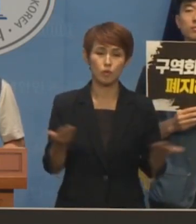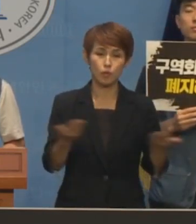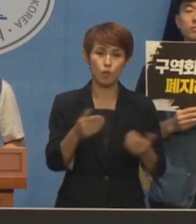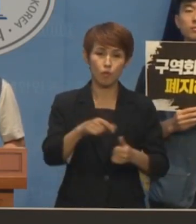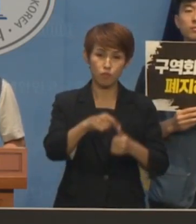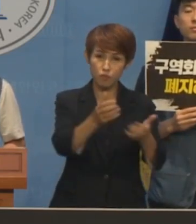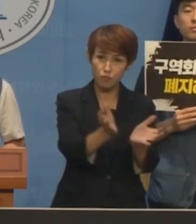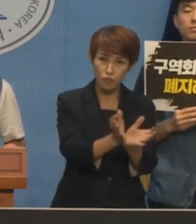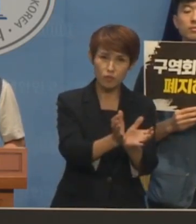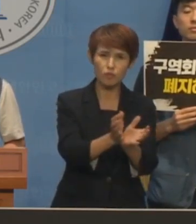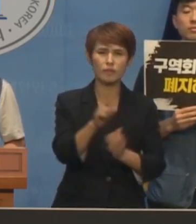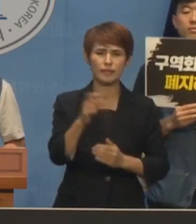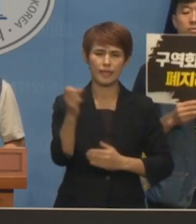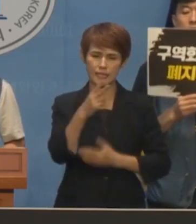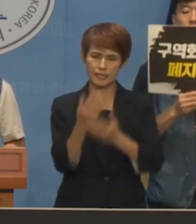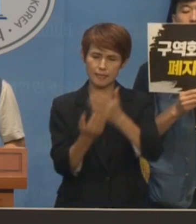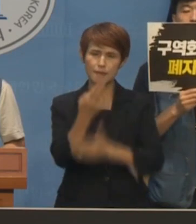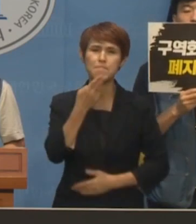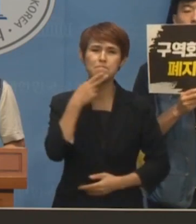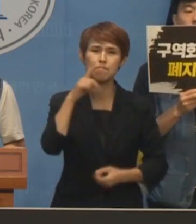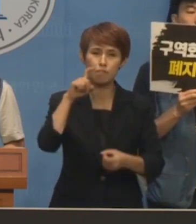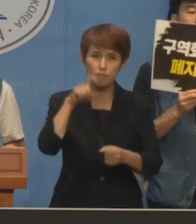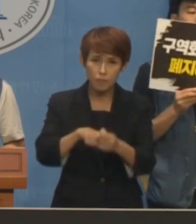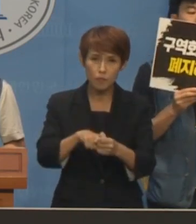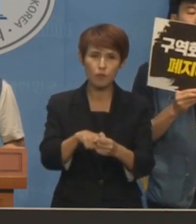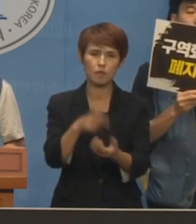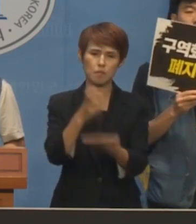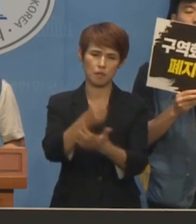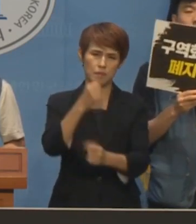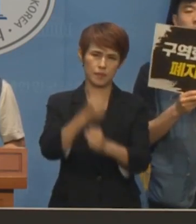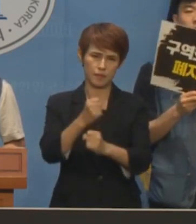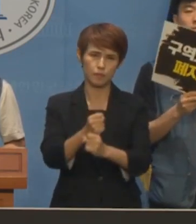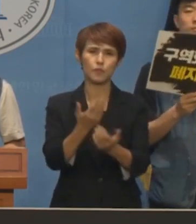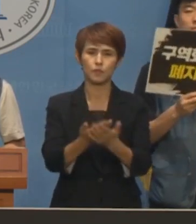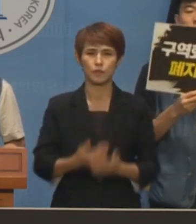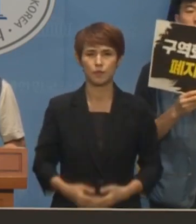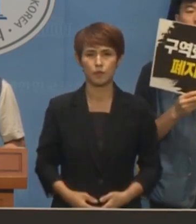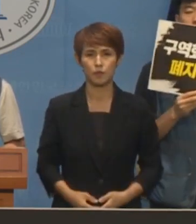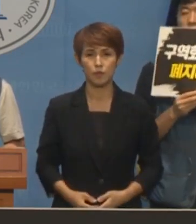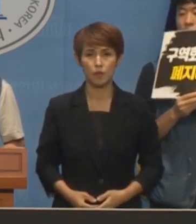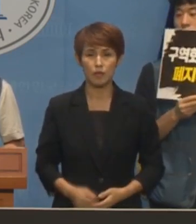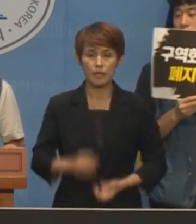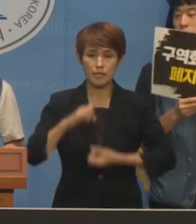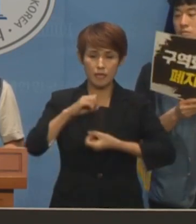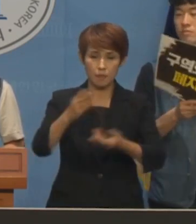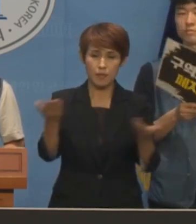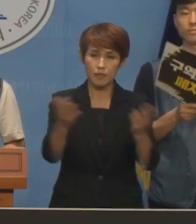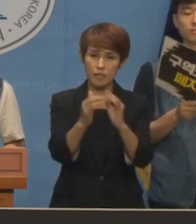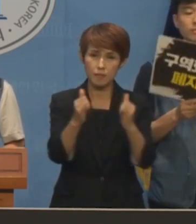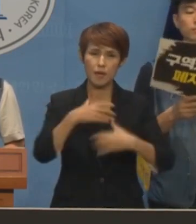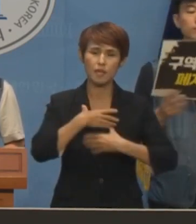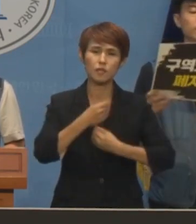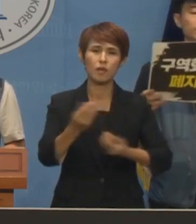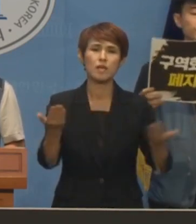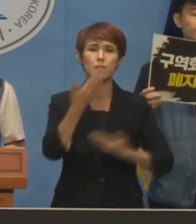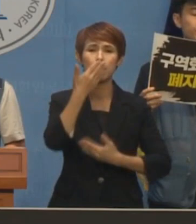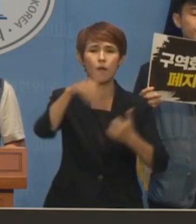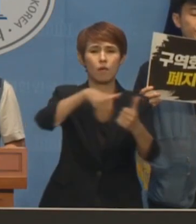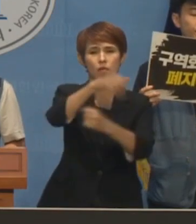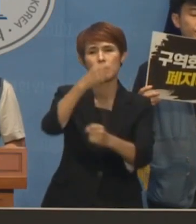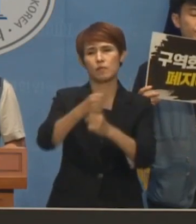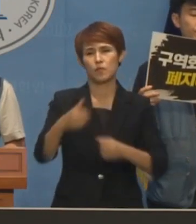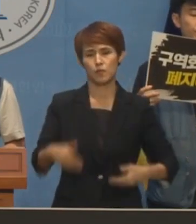실시하고 필요한 법적 제도를 마련해야 합니다 우리는 택배노동자들이 안전하게 일할 수 있는 환경을 만들어야